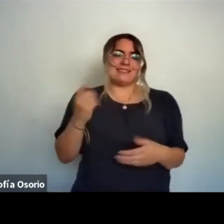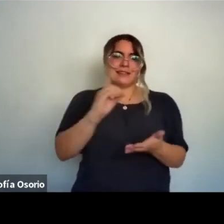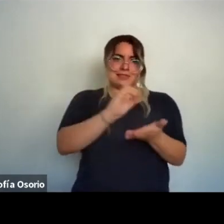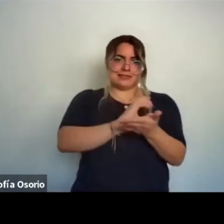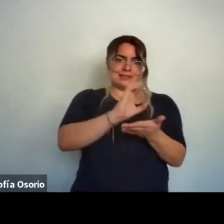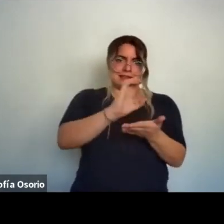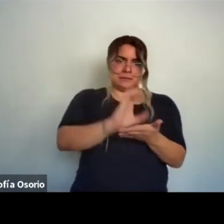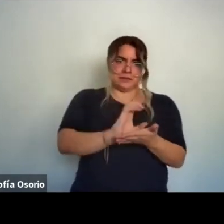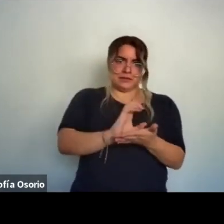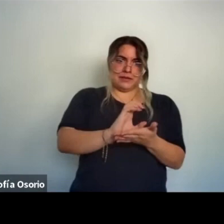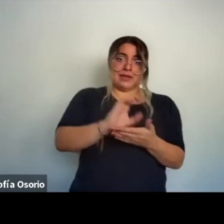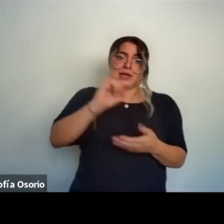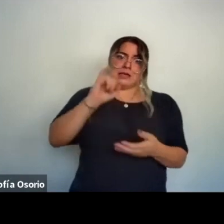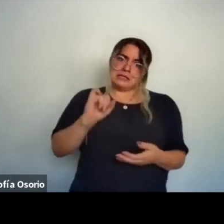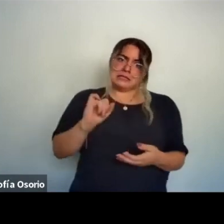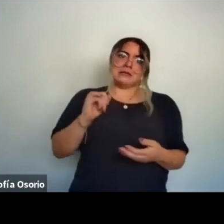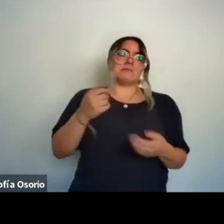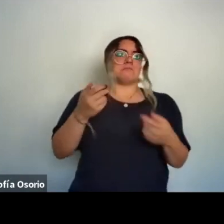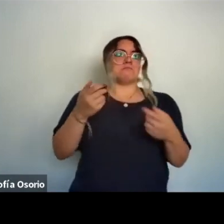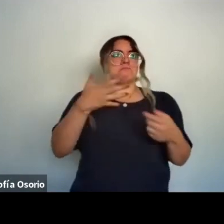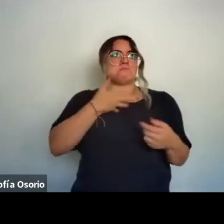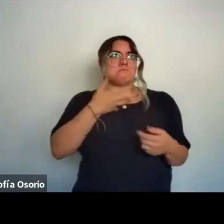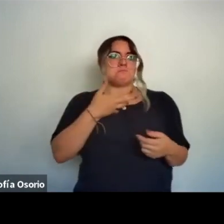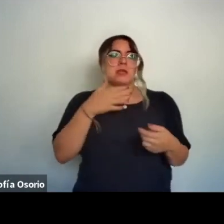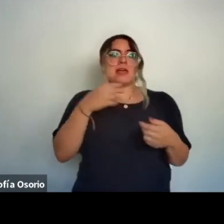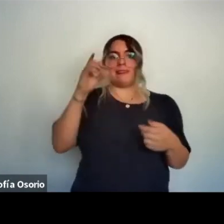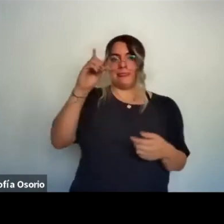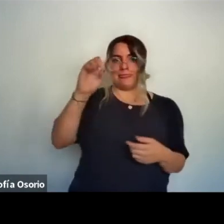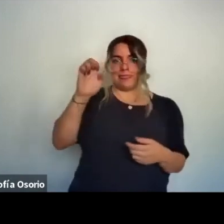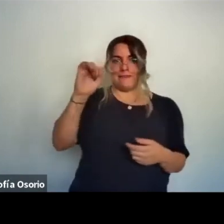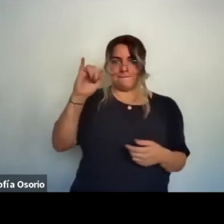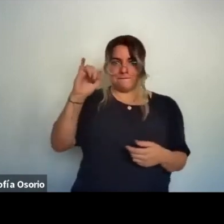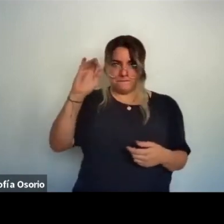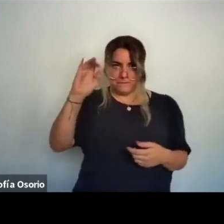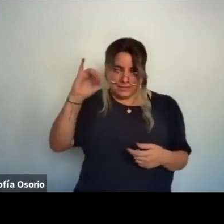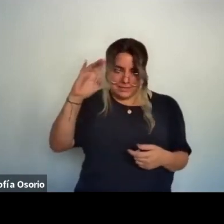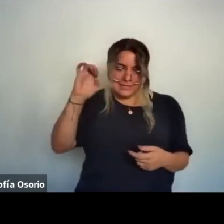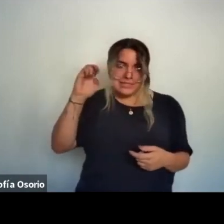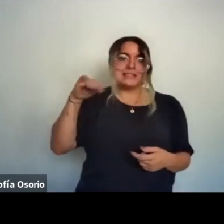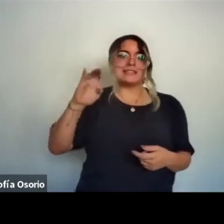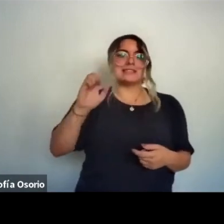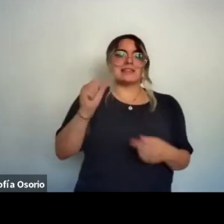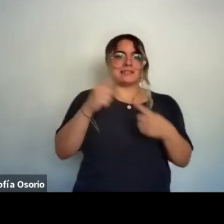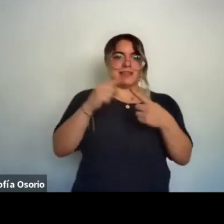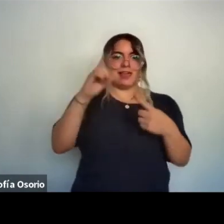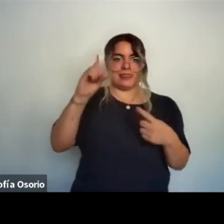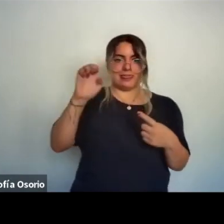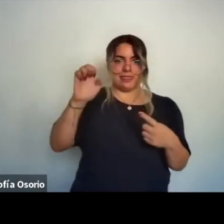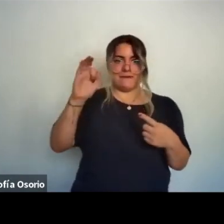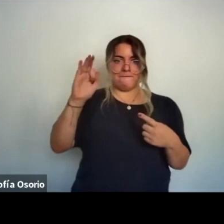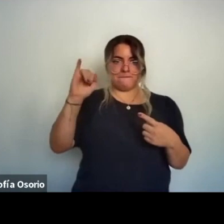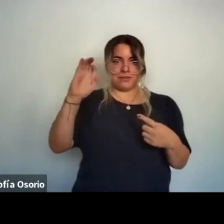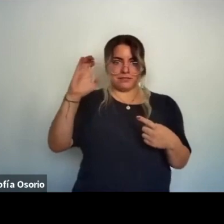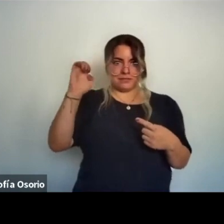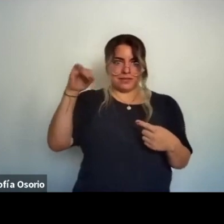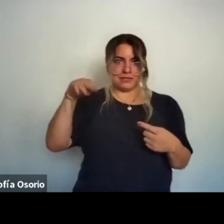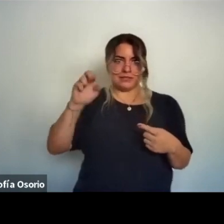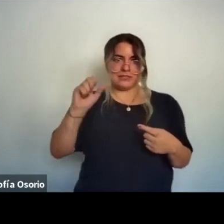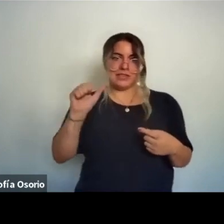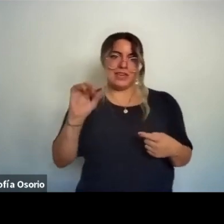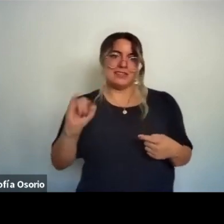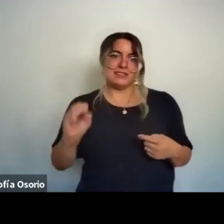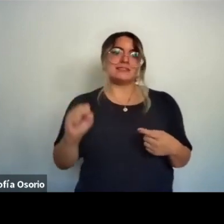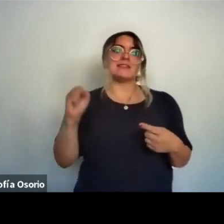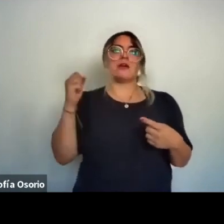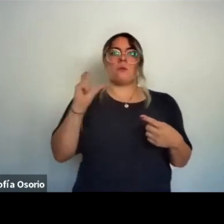las deficiencias, las limitaciones de la actividad y las restricciones de la participación. Las deficiencias son problemas que afectan a